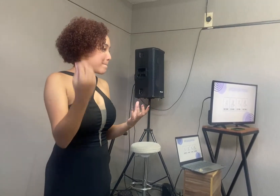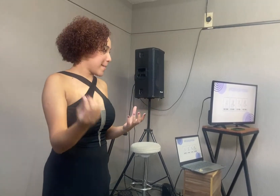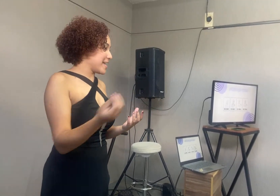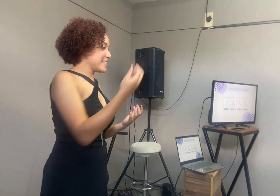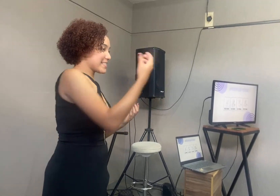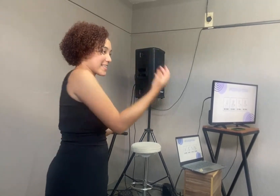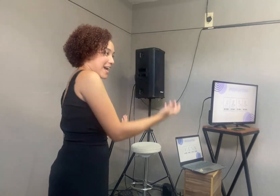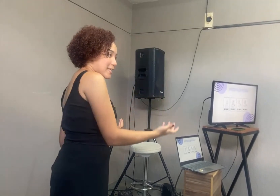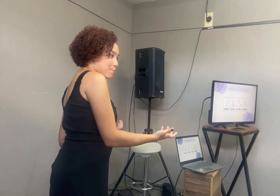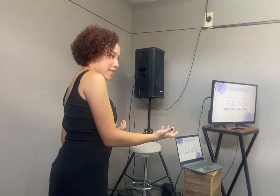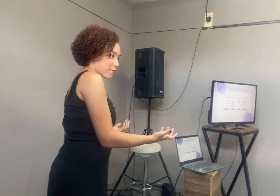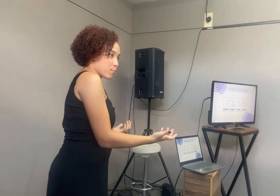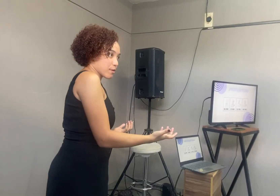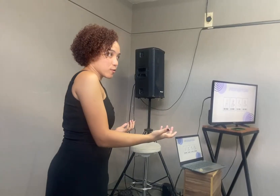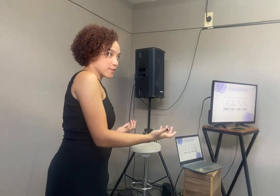mais adaptável para você.